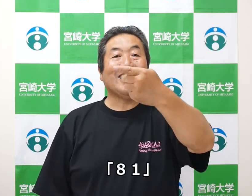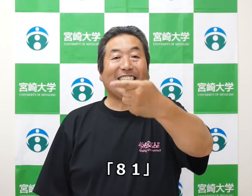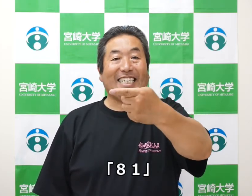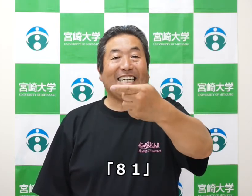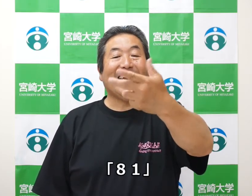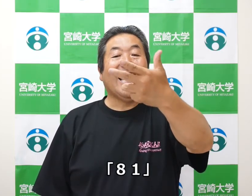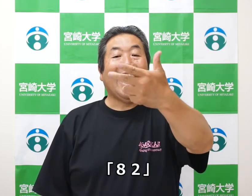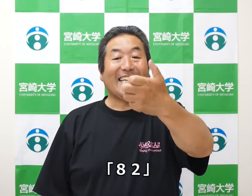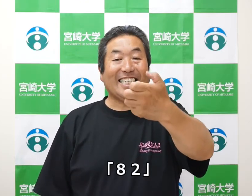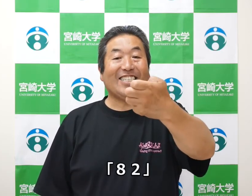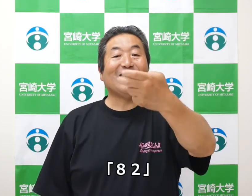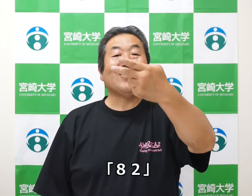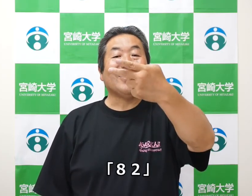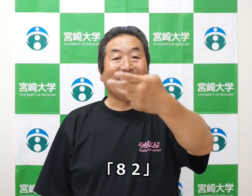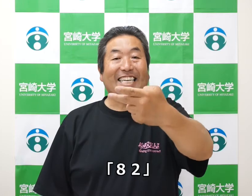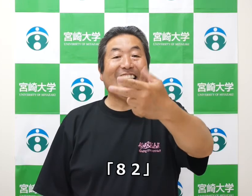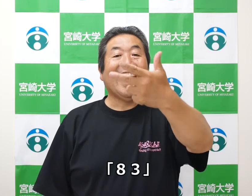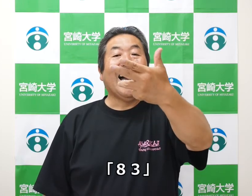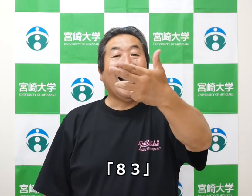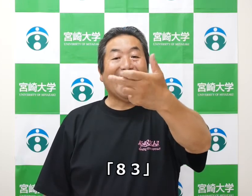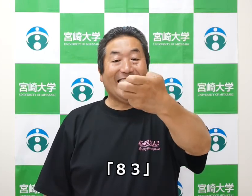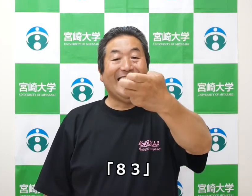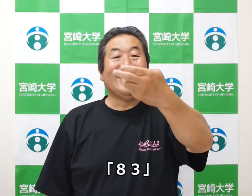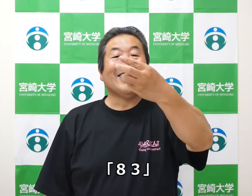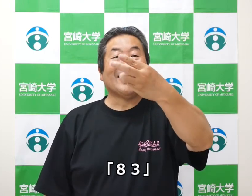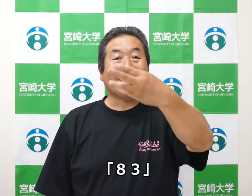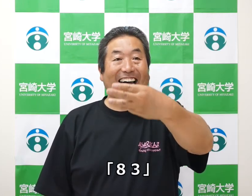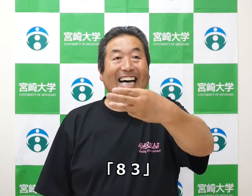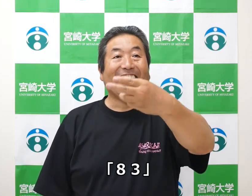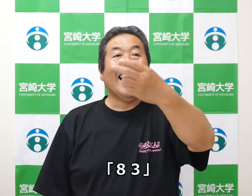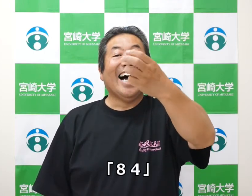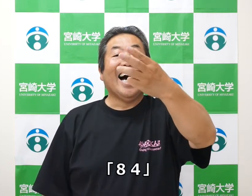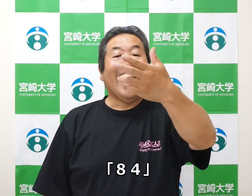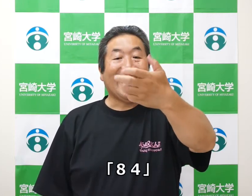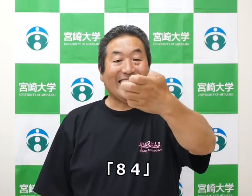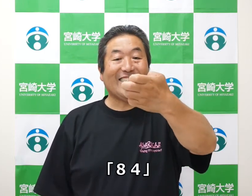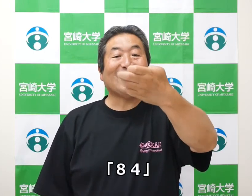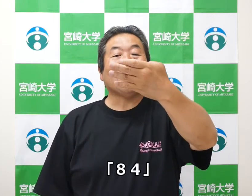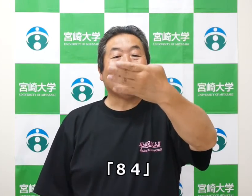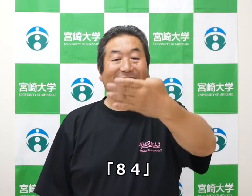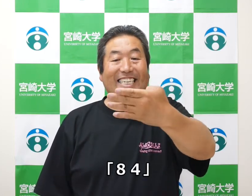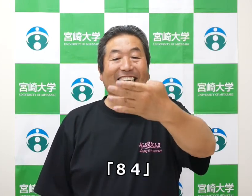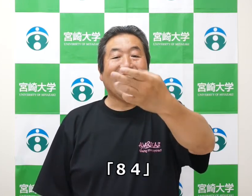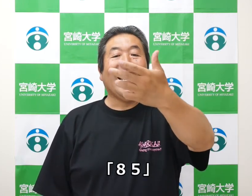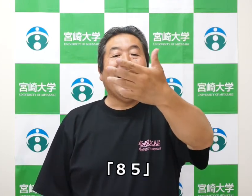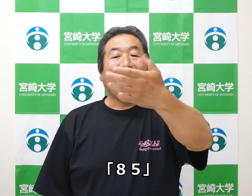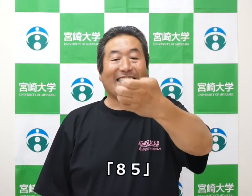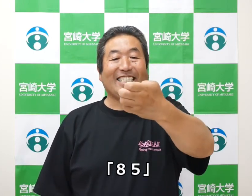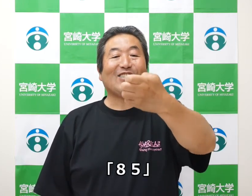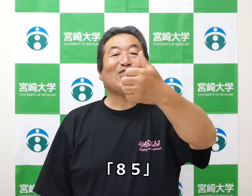81、82、83、84、